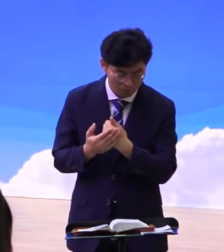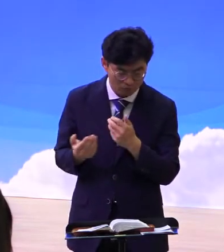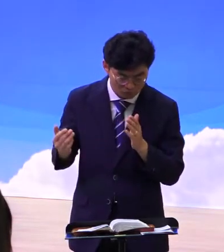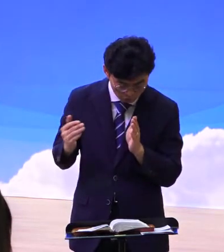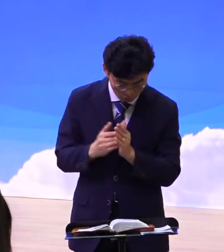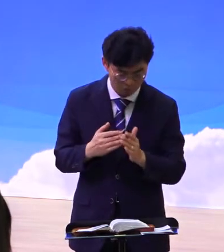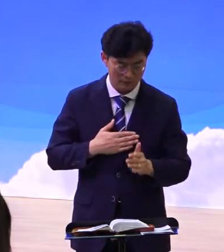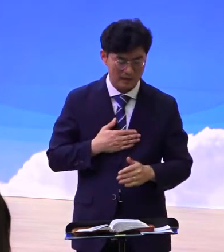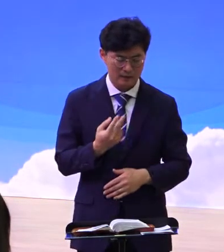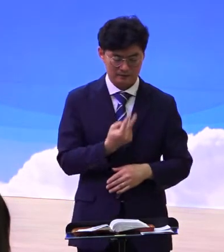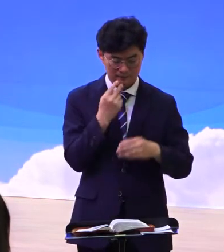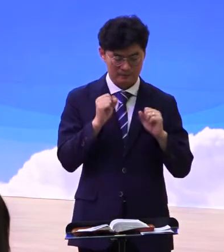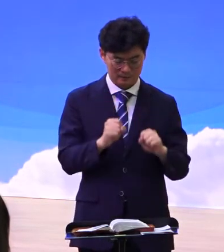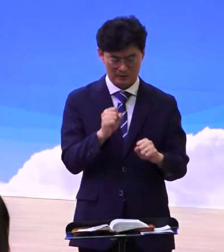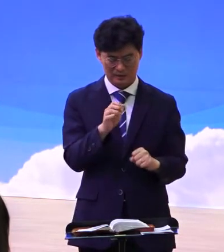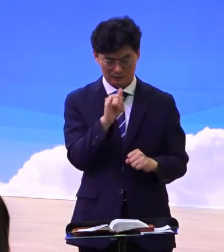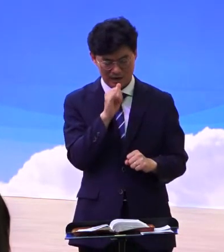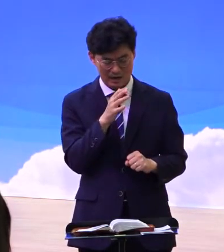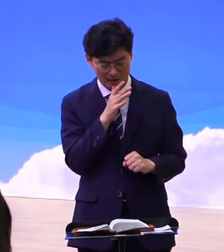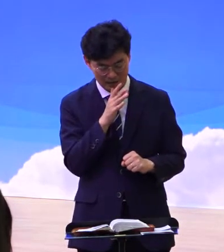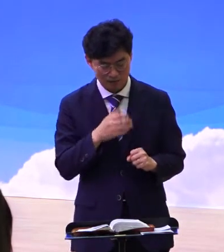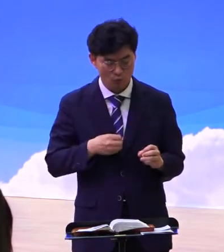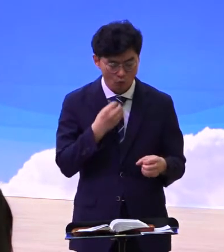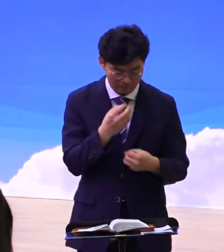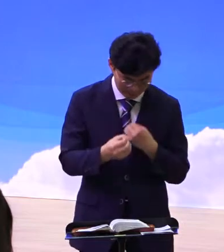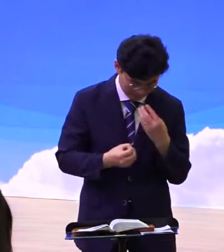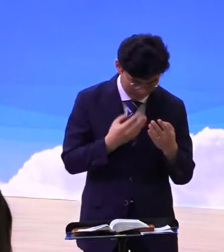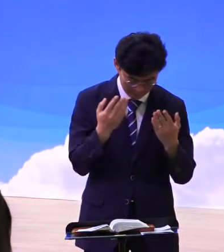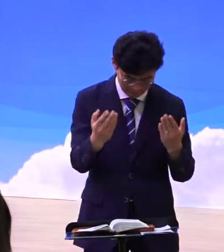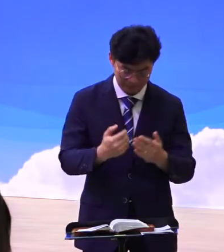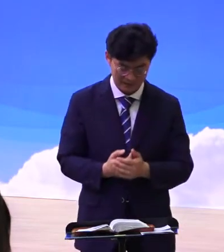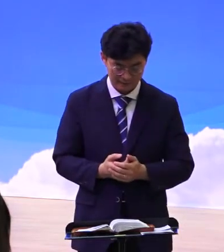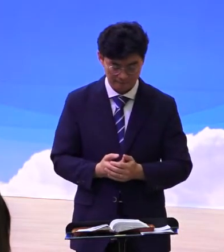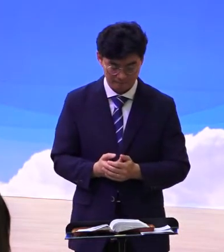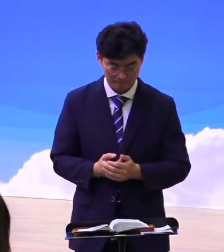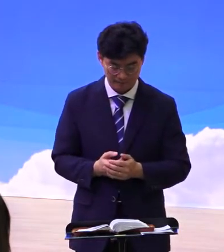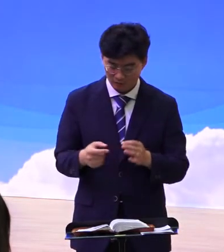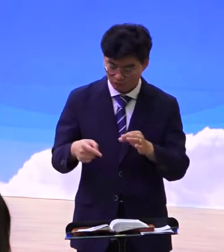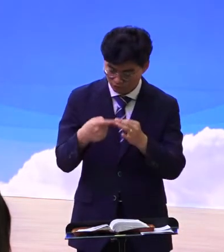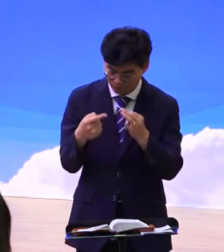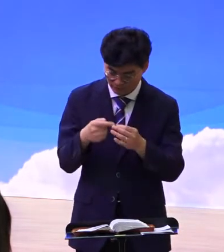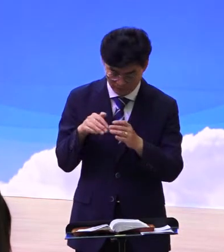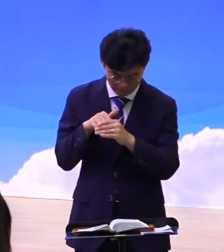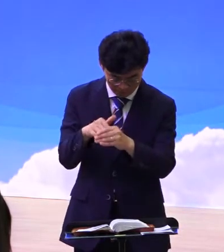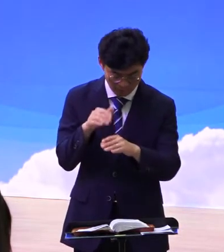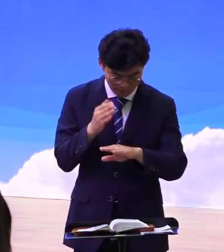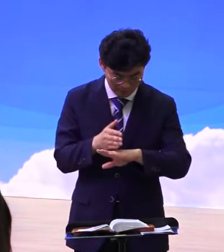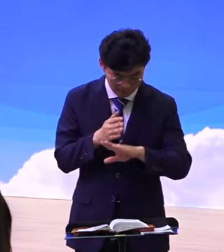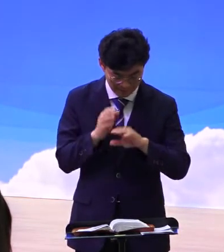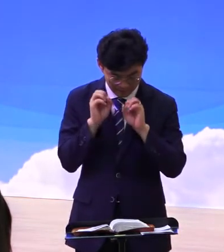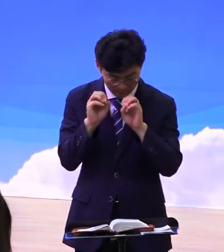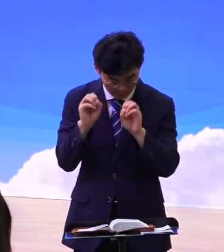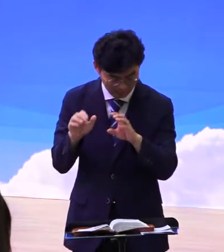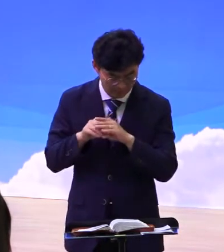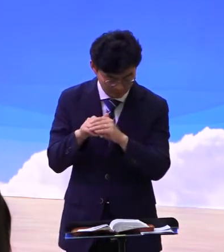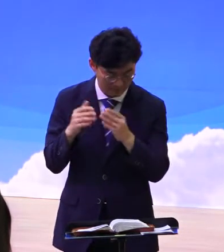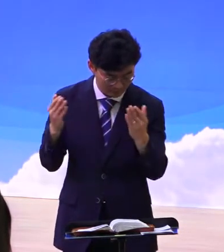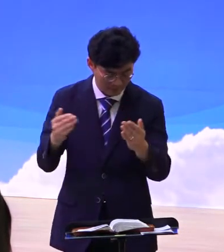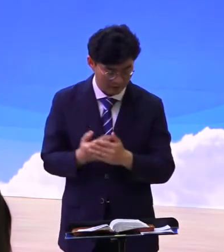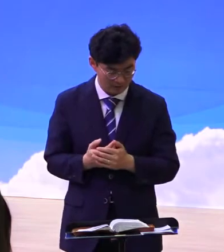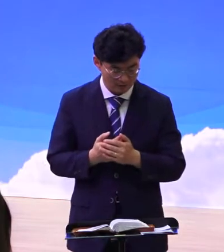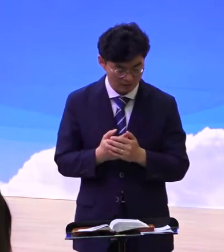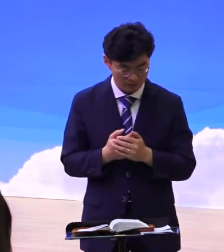때에 주일 헌금으로, 감사 헌금으로, 또 11조로, 선교 헌금으로, 우리